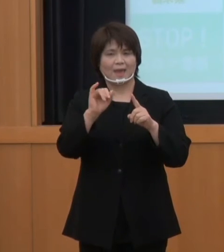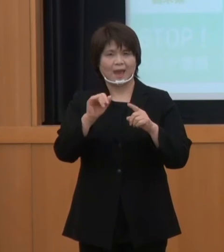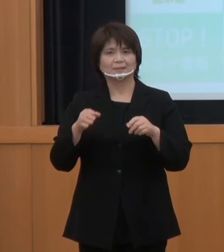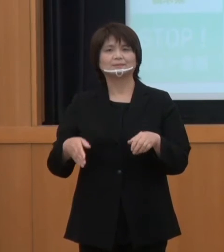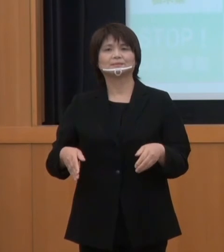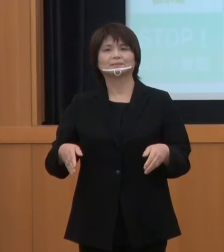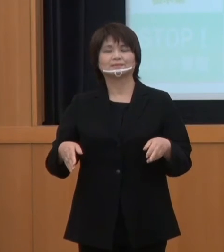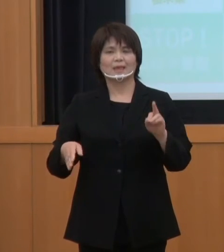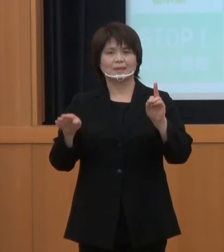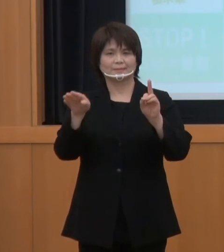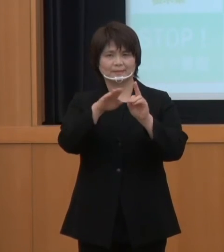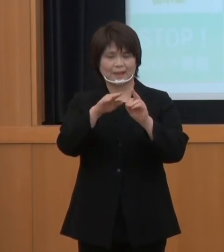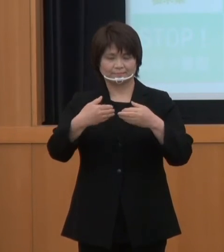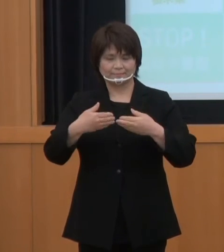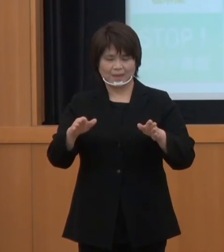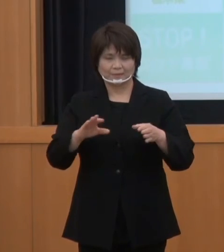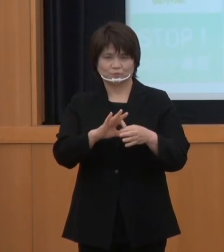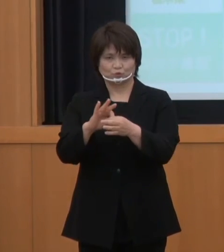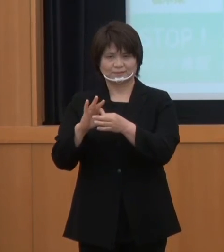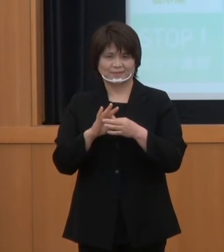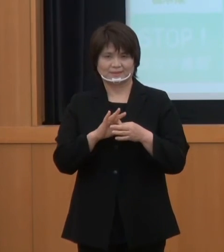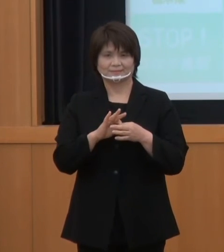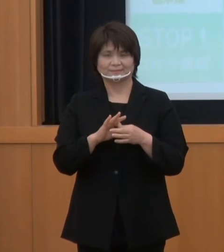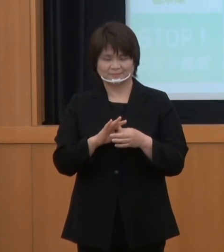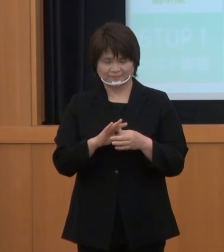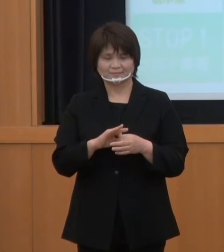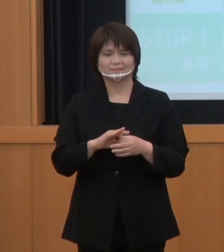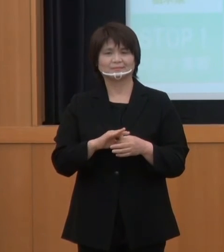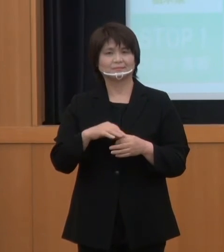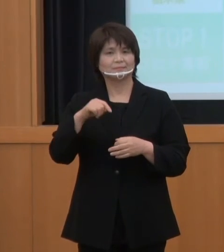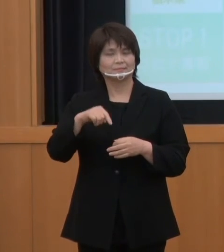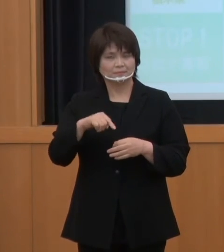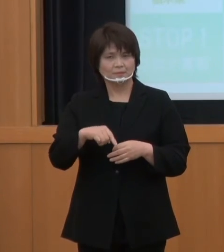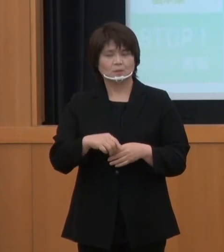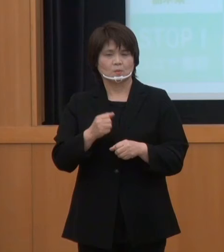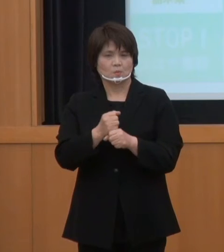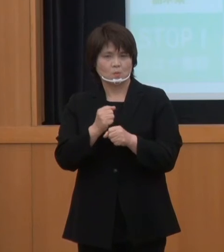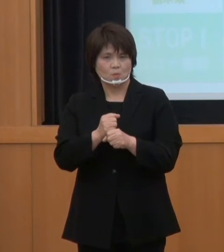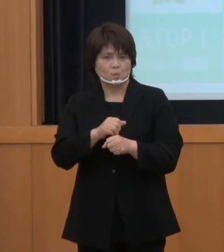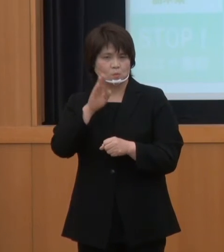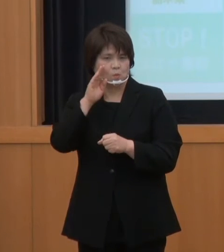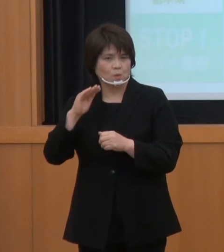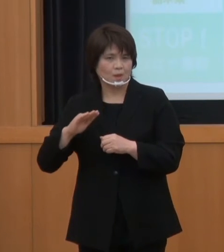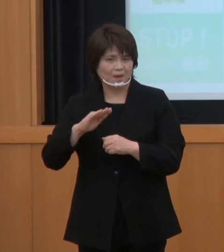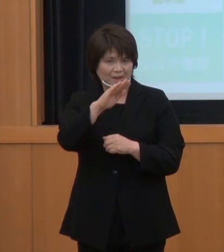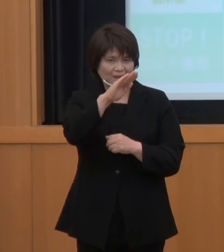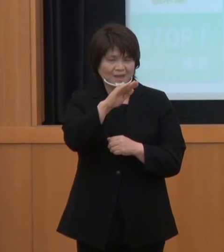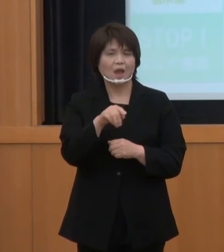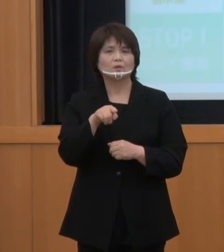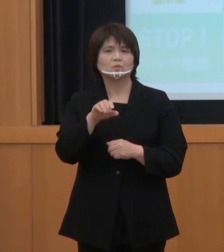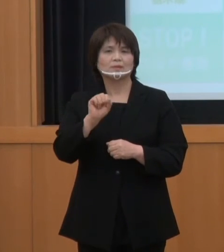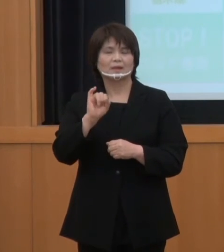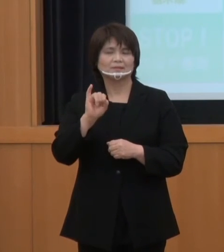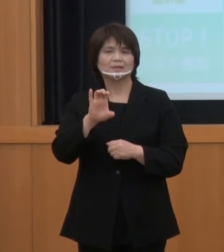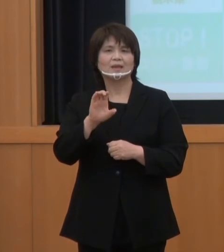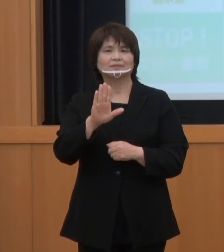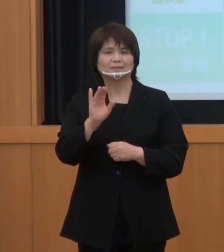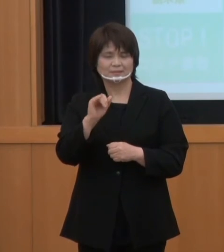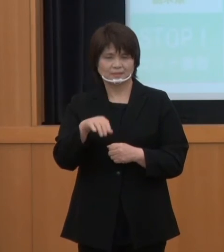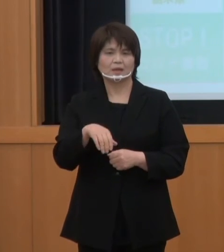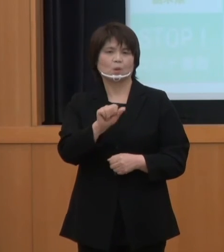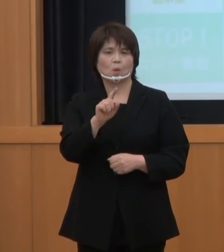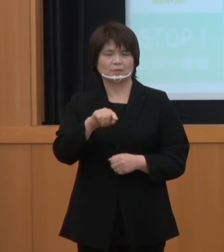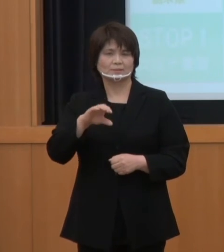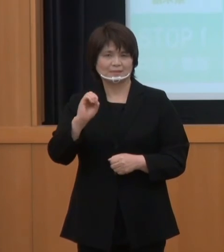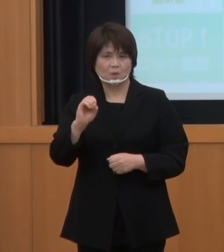であります。本県産業の持続的な発展とソサイティ 5.0 実現の加速化を図るため